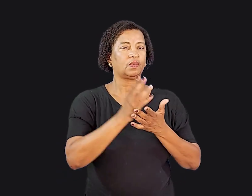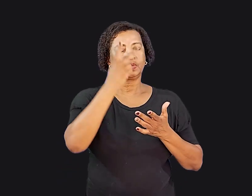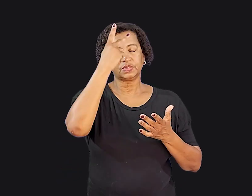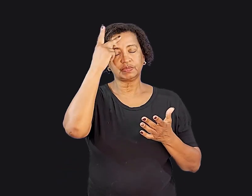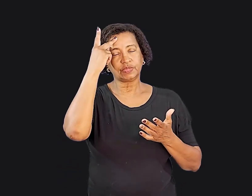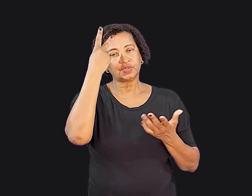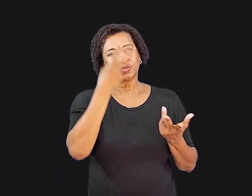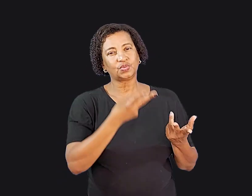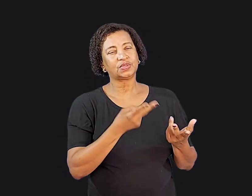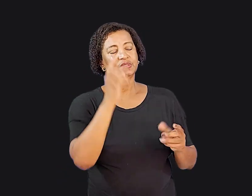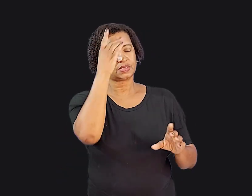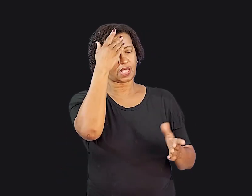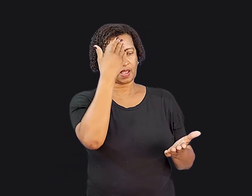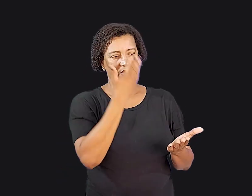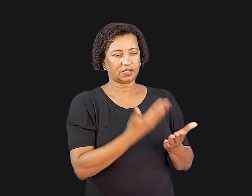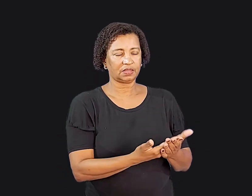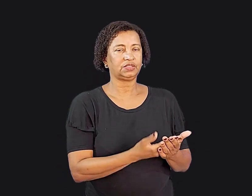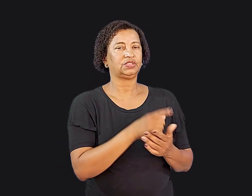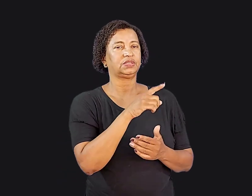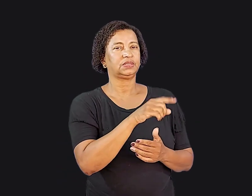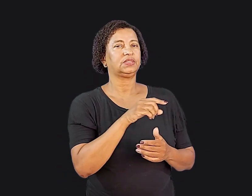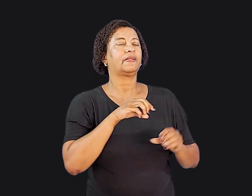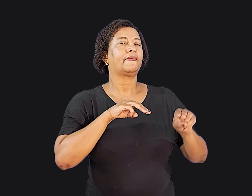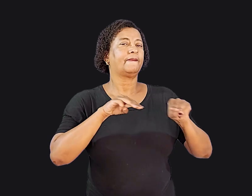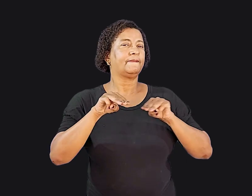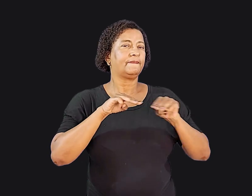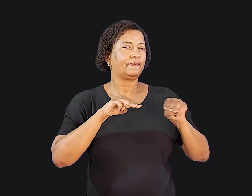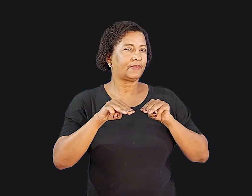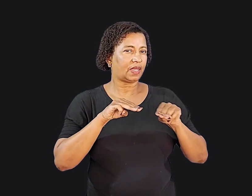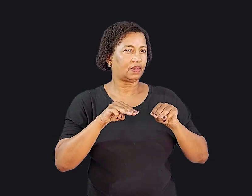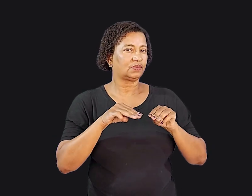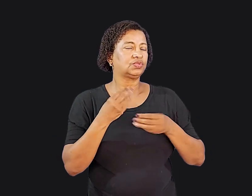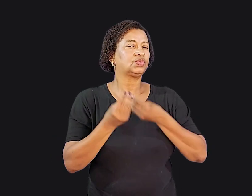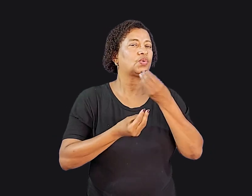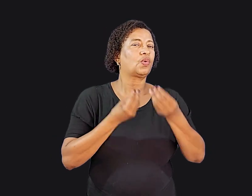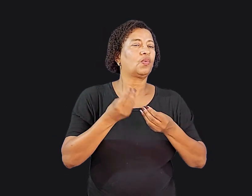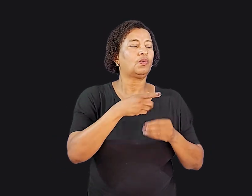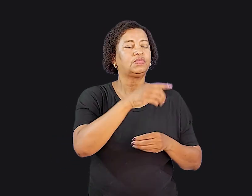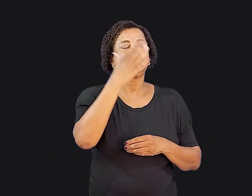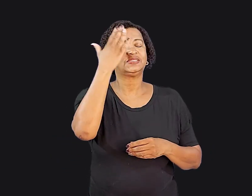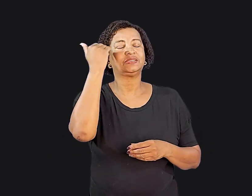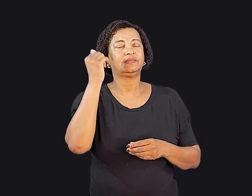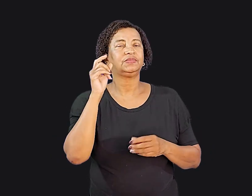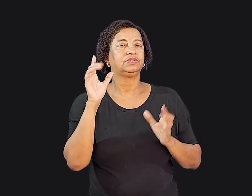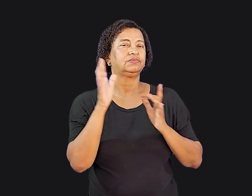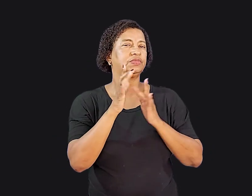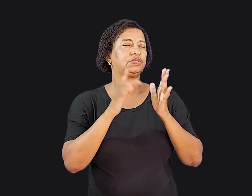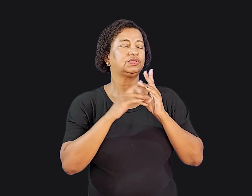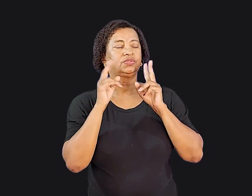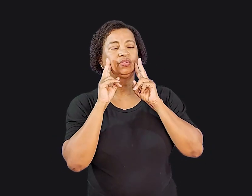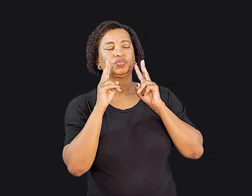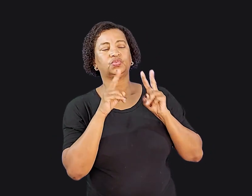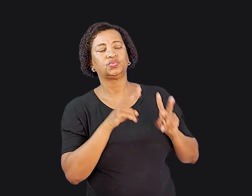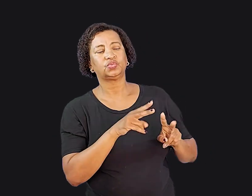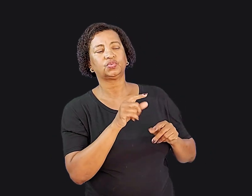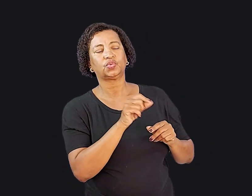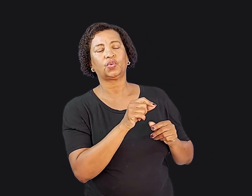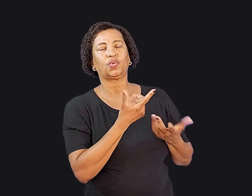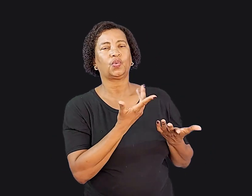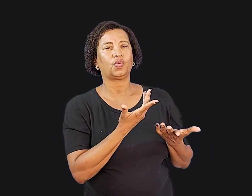era Marcos, que escreveu o 2º Evangelho. De que maneira Marcos poderia saber que Jesus olhou para esse jovem rico tão intensamente e que